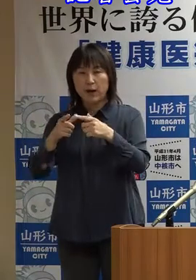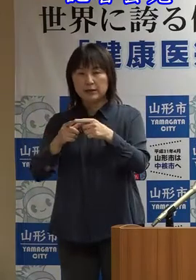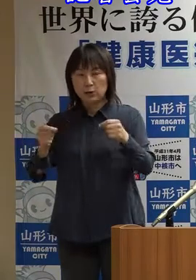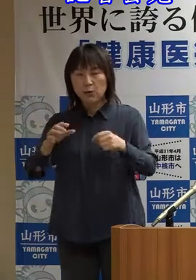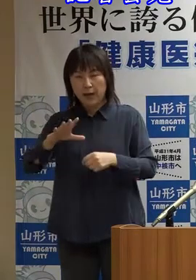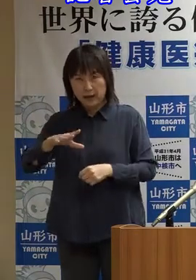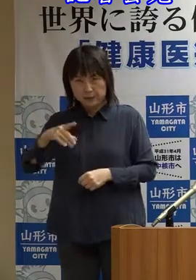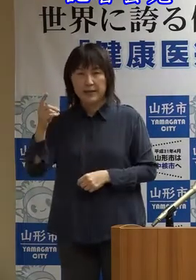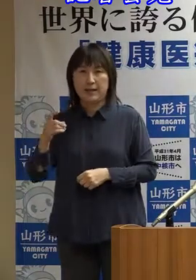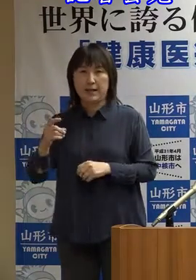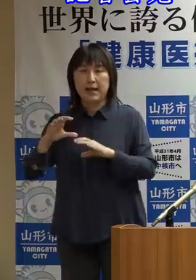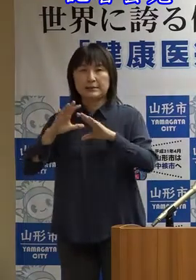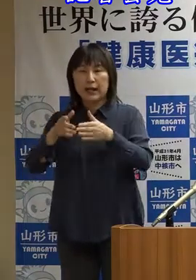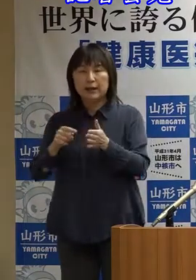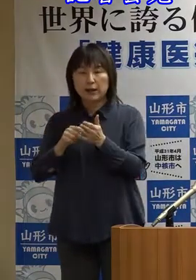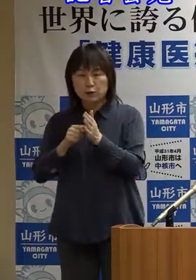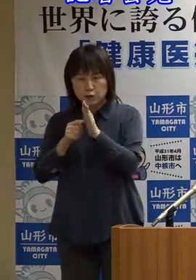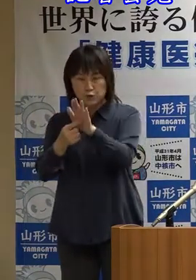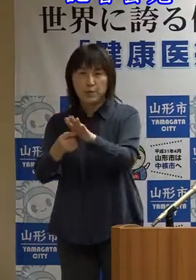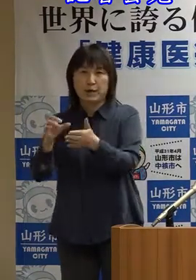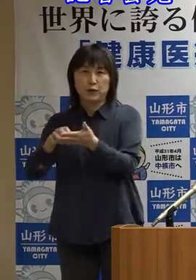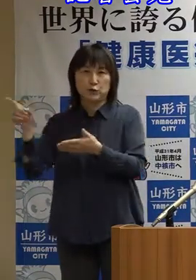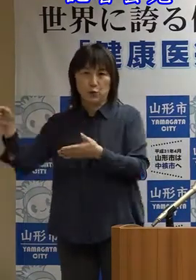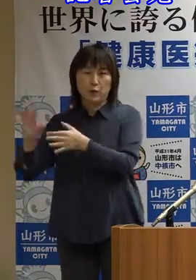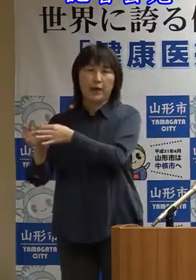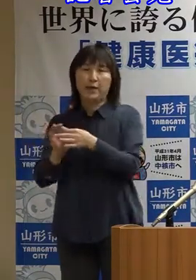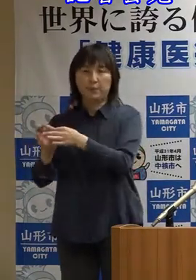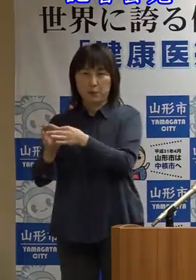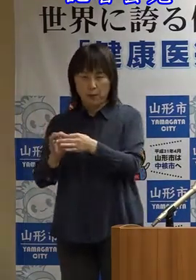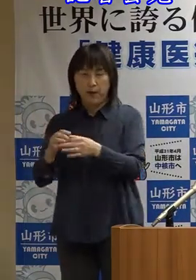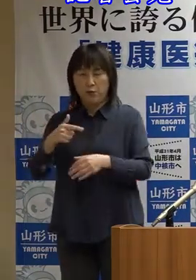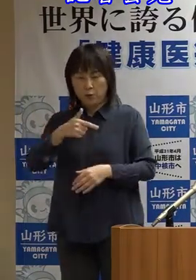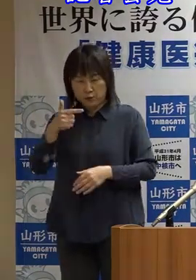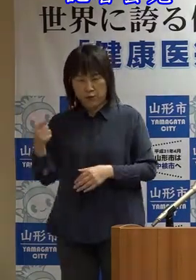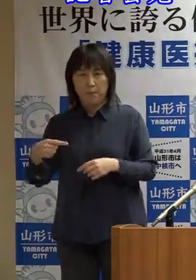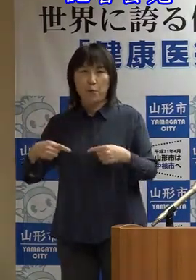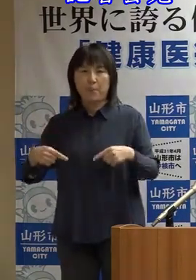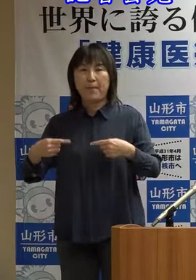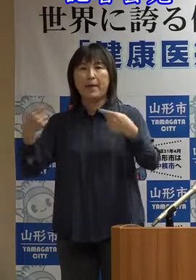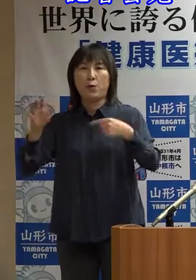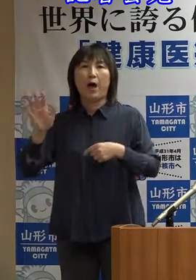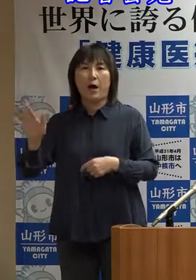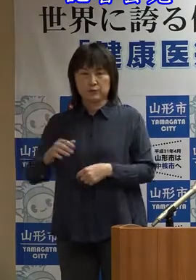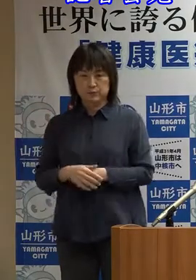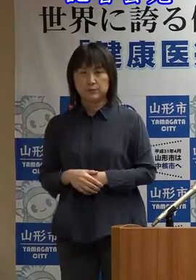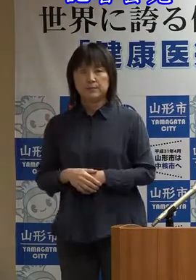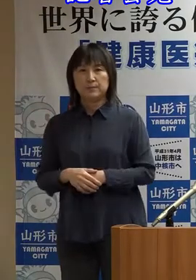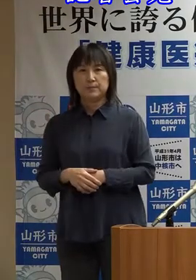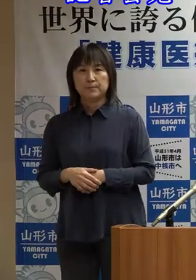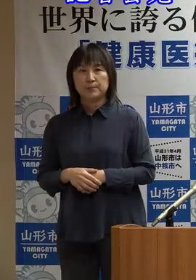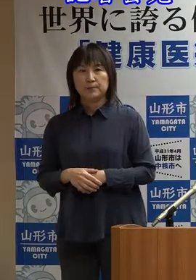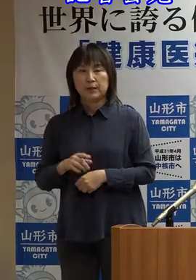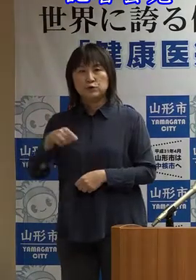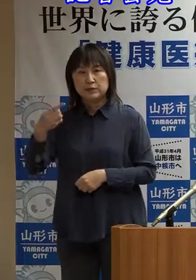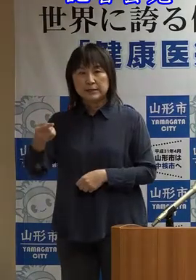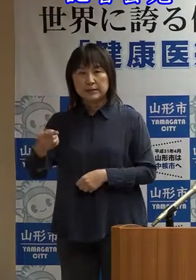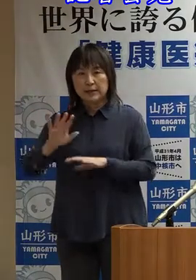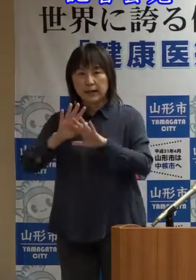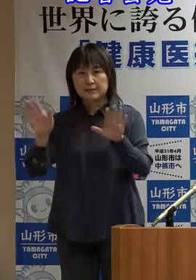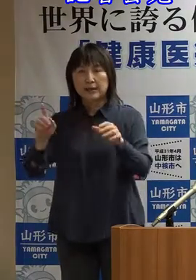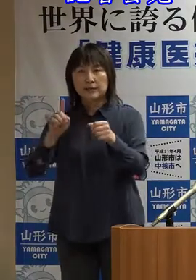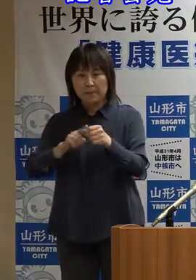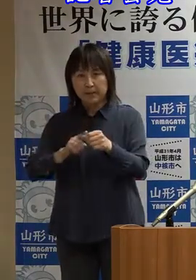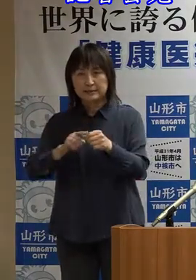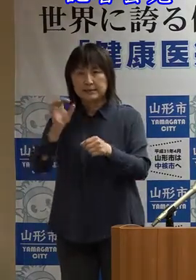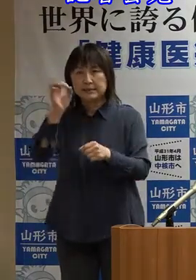り、世界的に有名な映画賞とつながることは大変名誉なことであると考えております。次回開催に向けた作